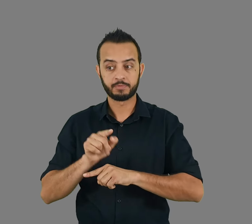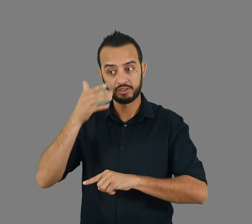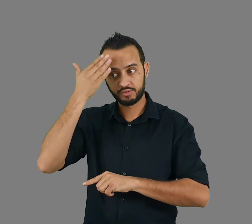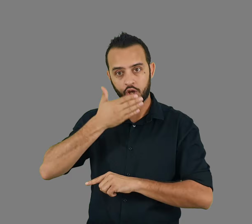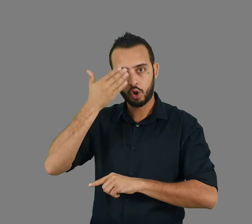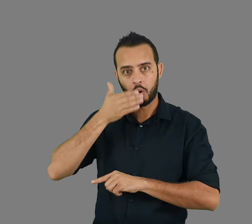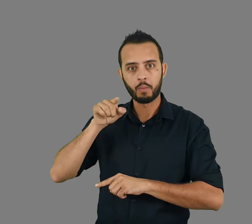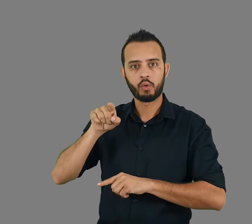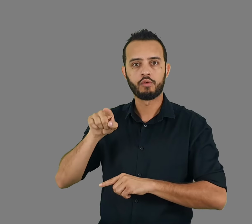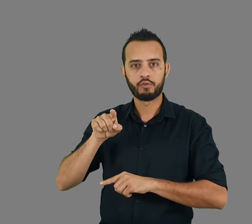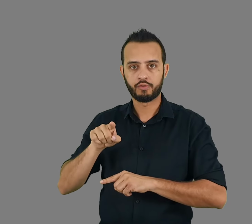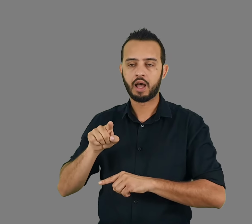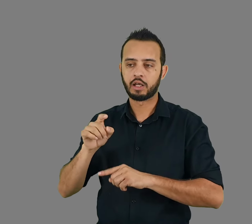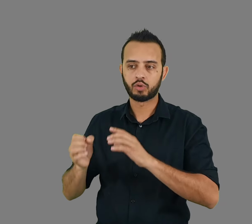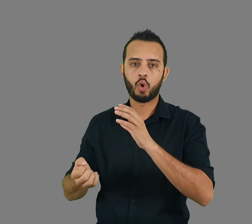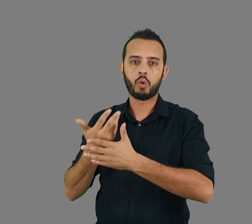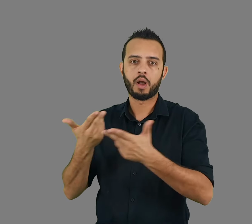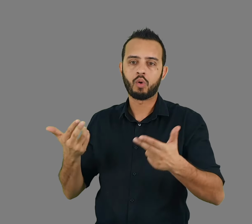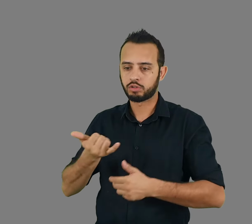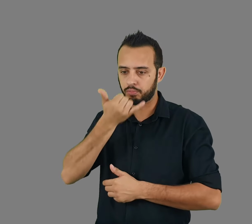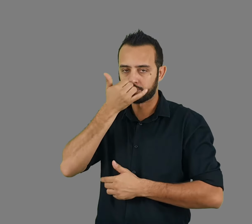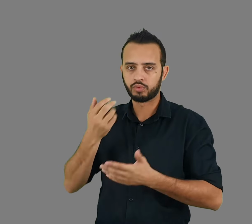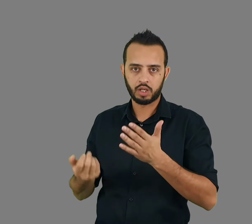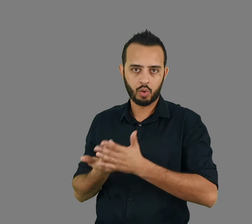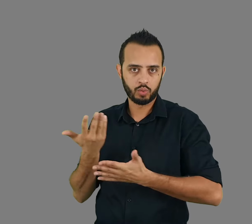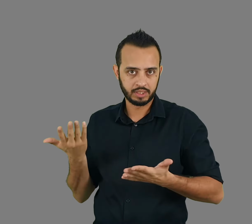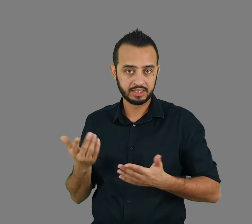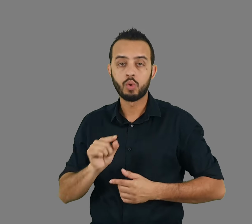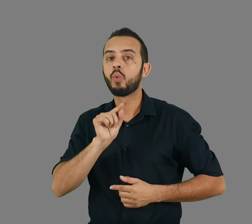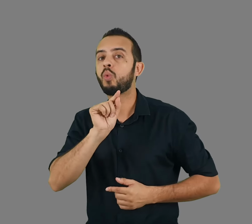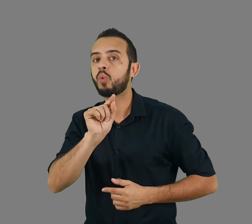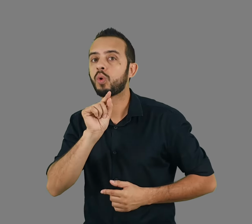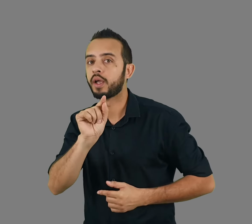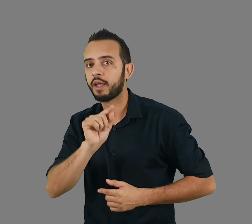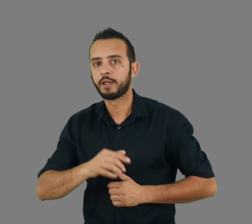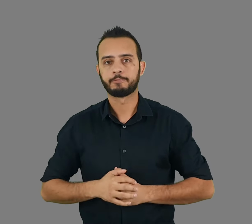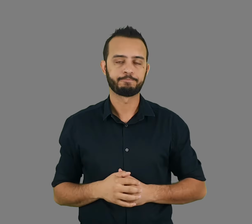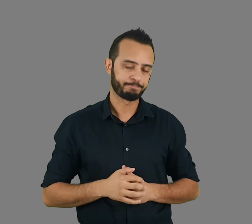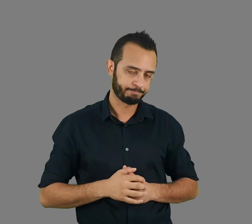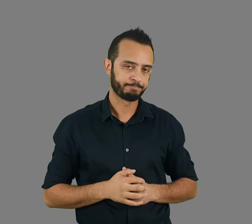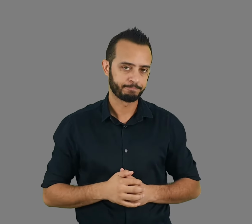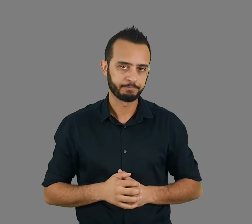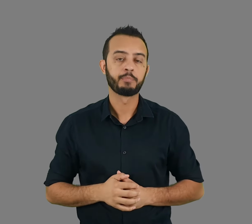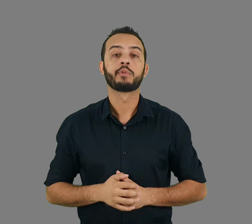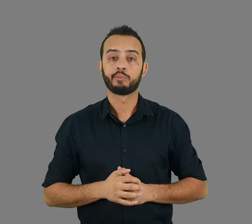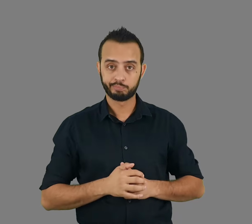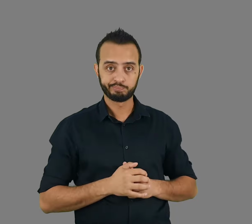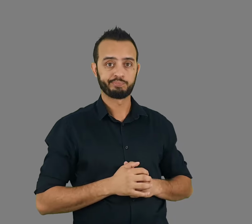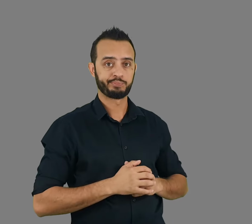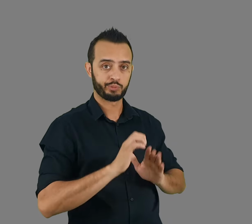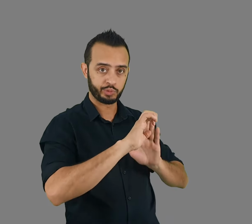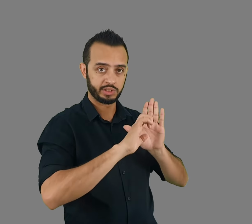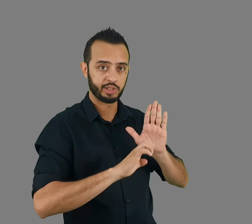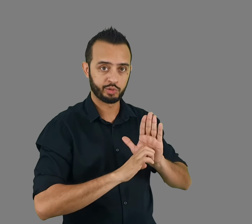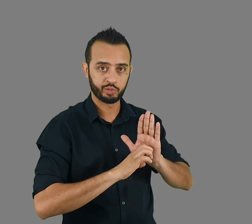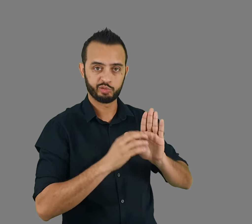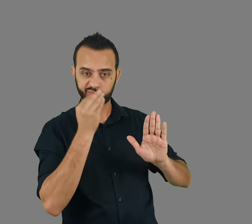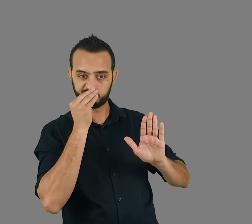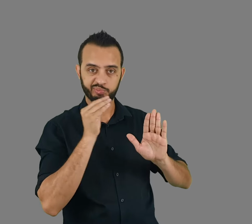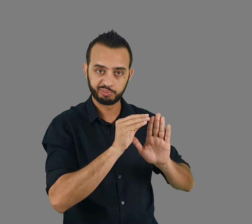a ocorrência de 1. Violação do Estatuto Social. 2.